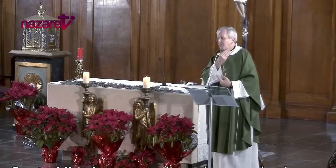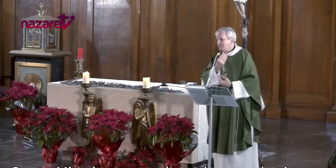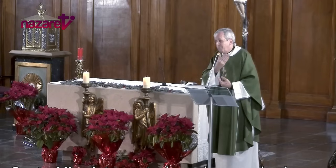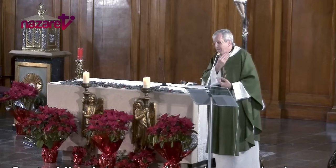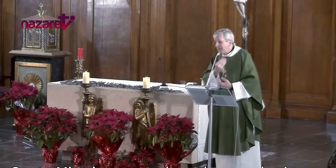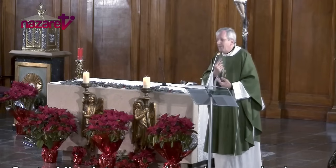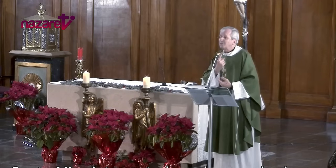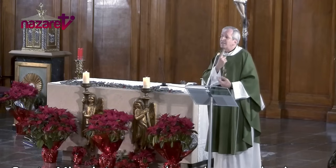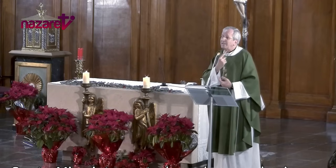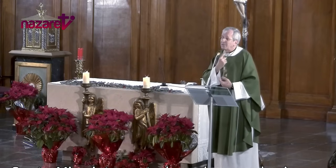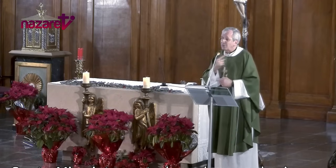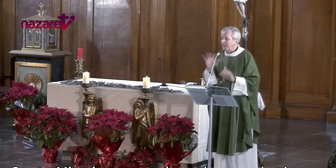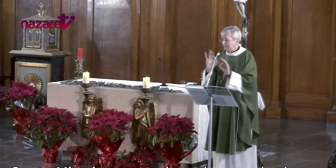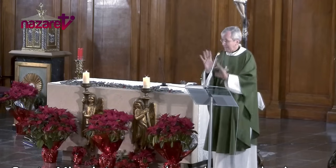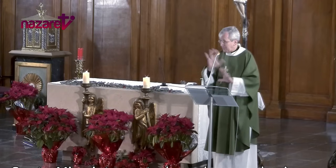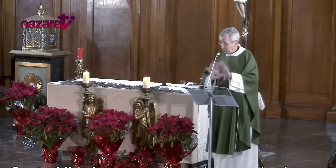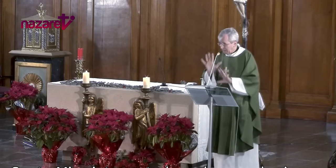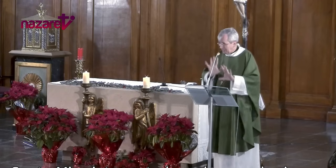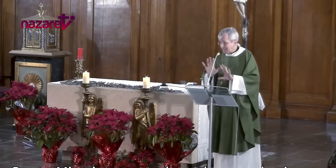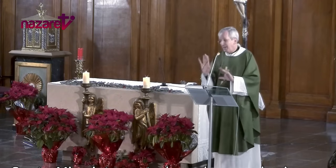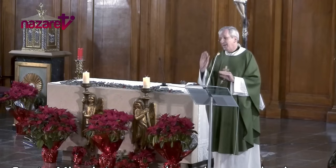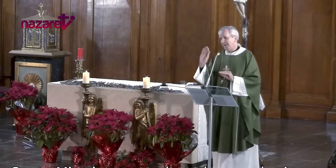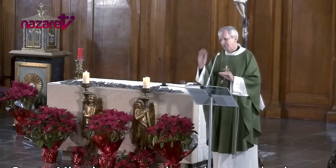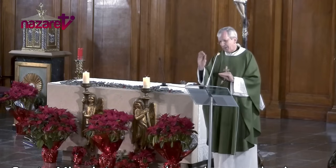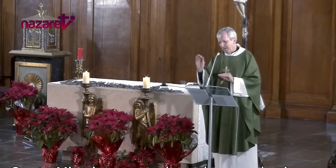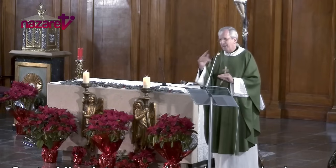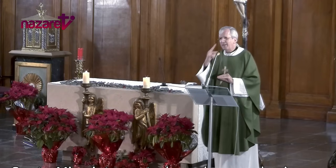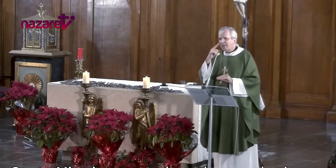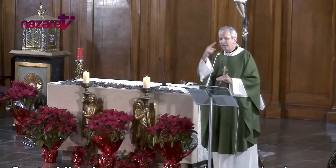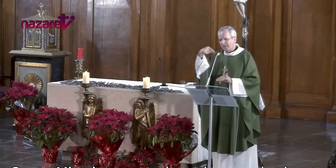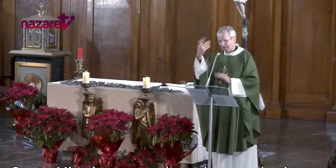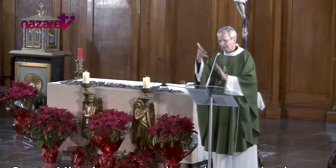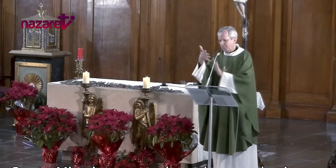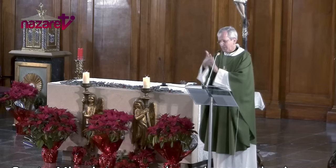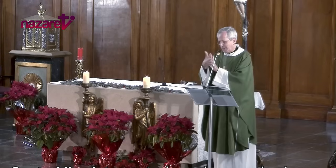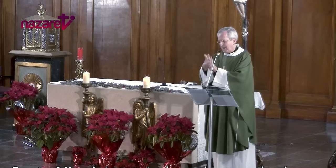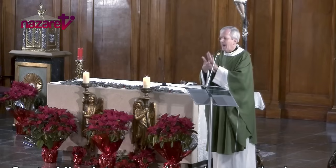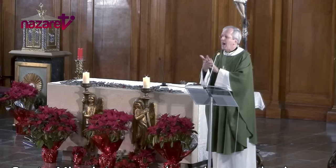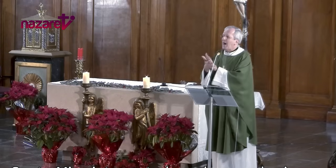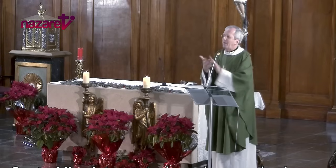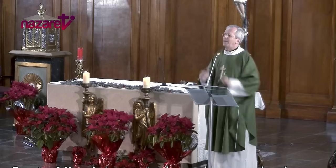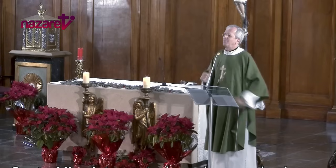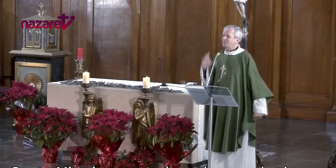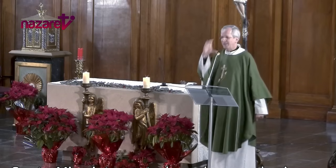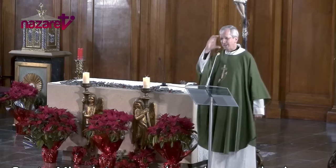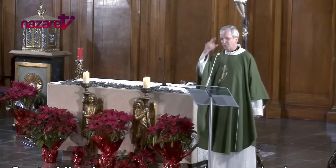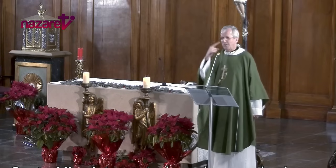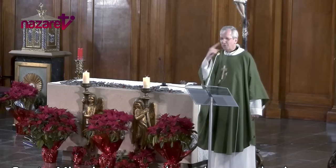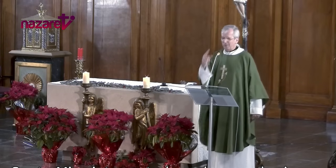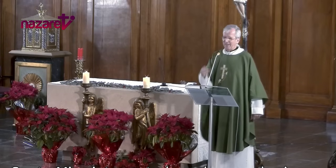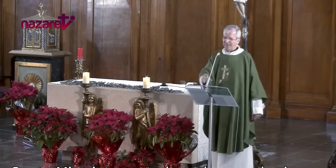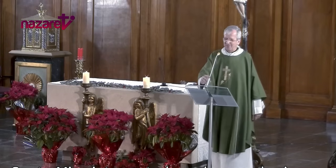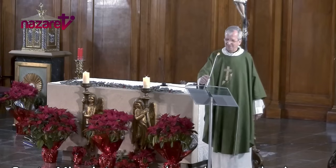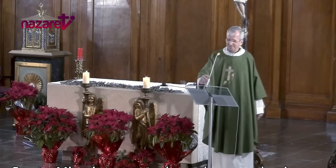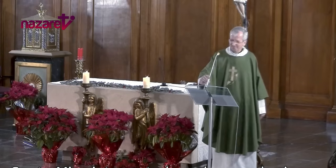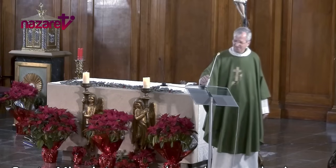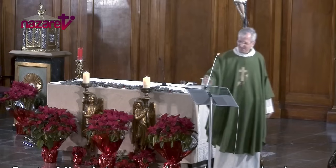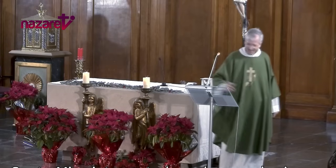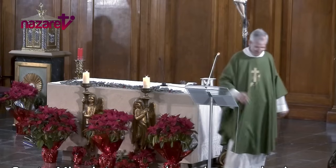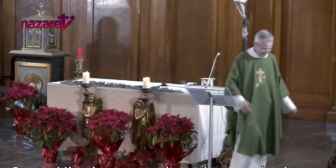en esos vicios, en esos desórdenes que nos advierte y que después hablaremos. Escuchemos con